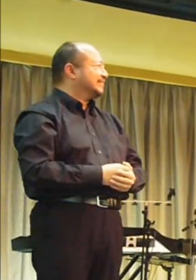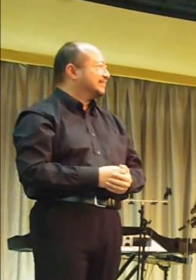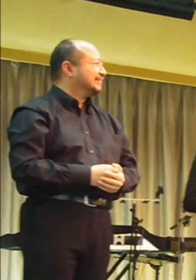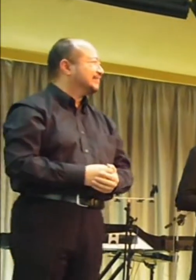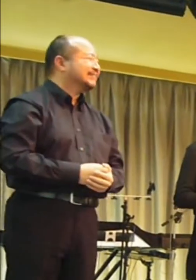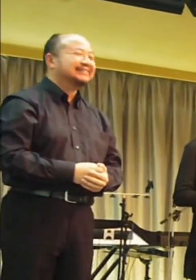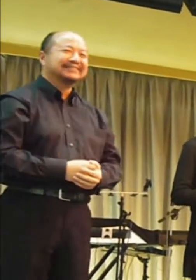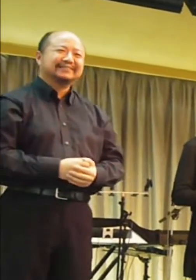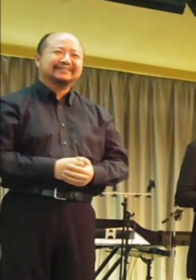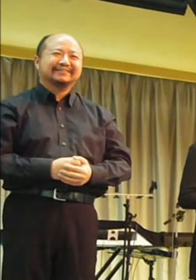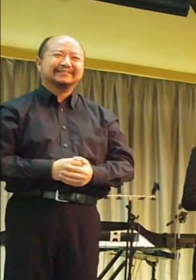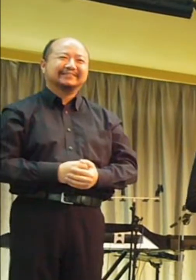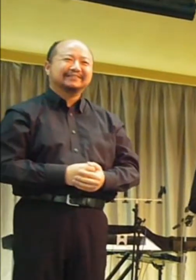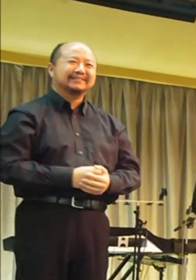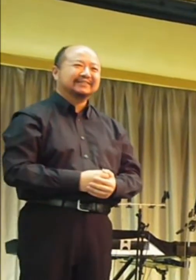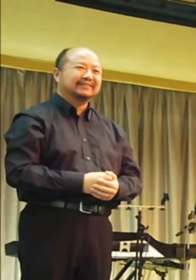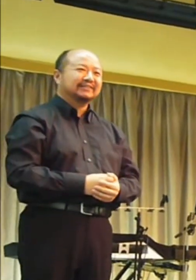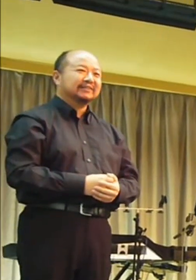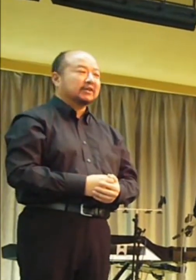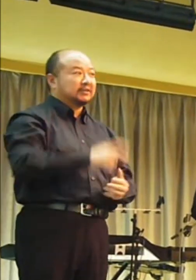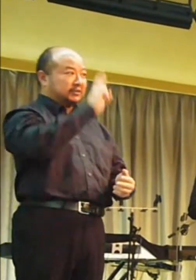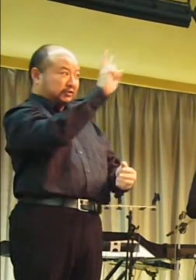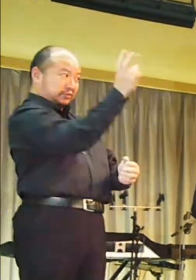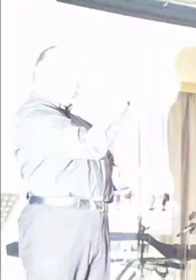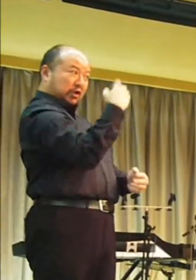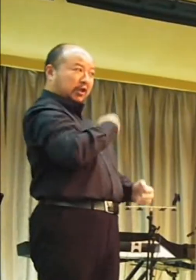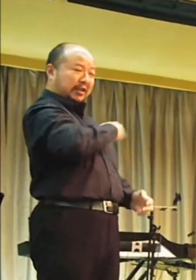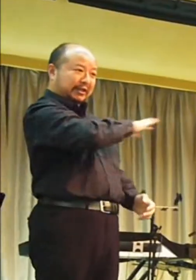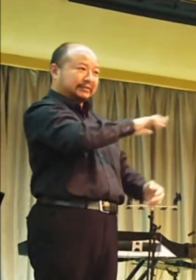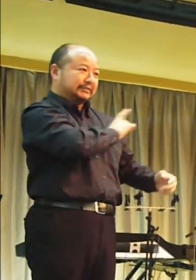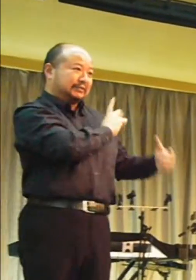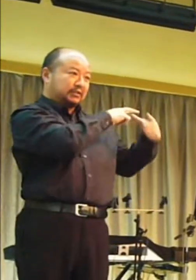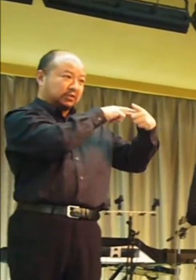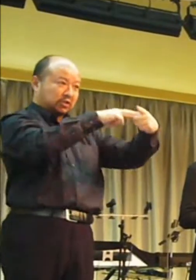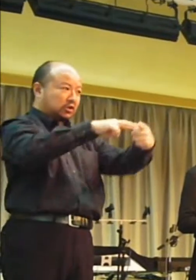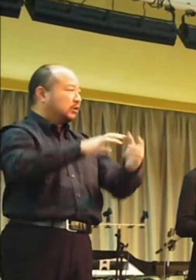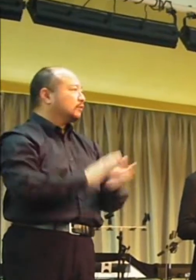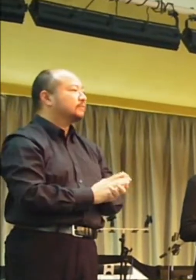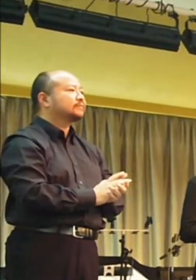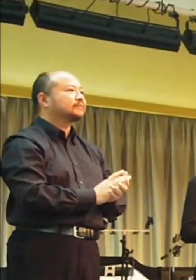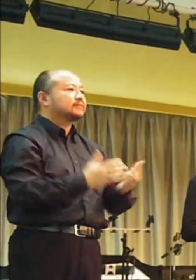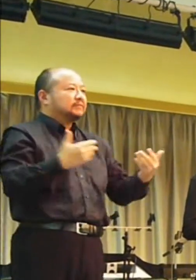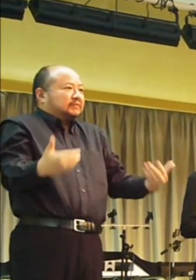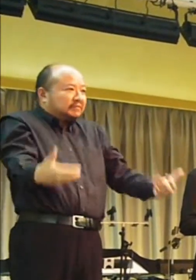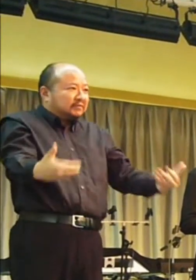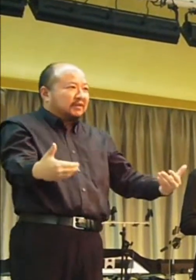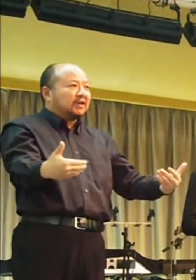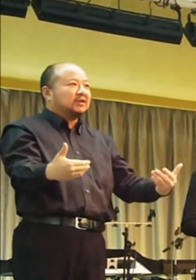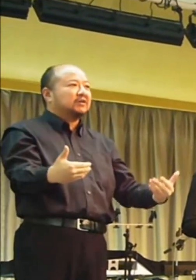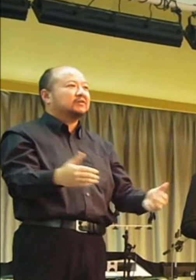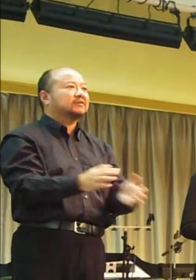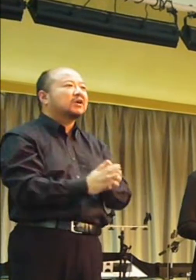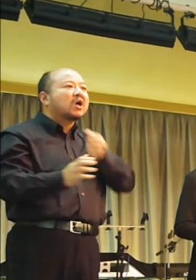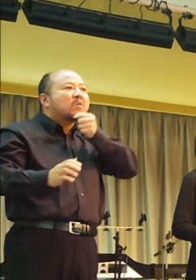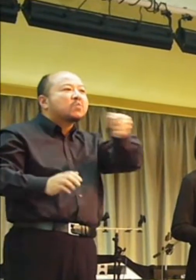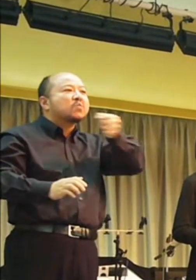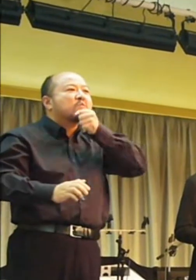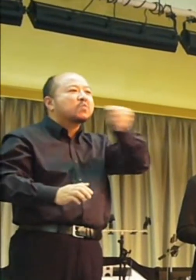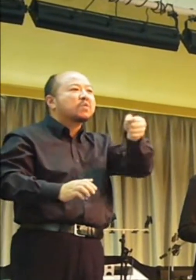好，見到我哋出現，我哋首先介紹自己先啦。咁我係今晚，我哋今日嘅 MC。 係啦，